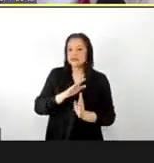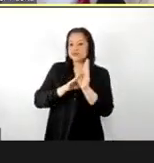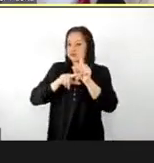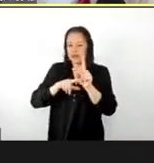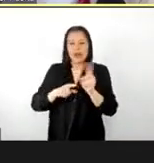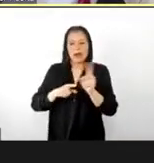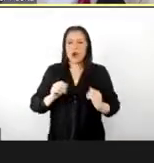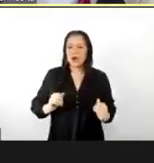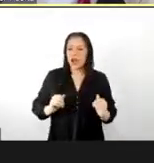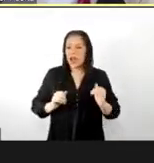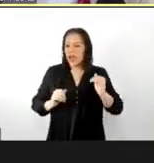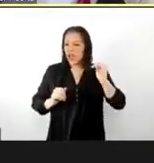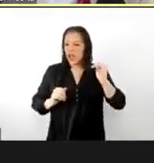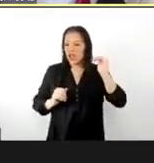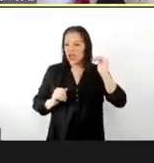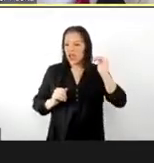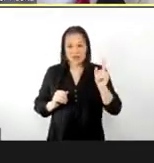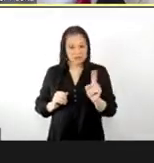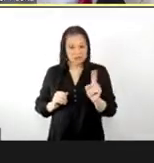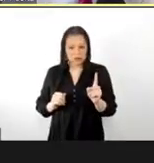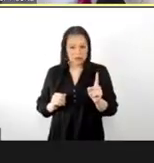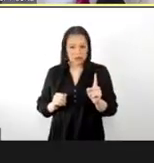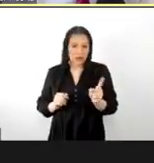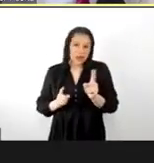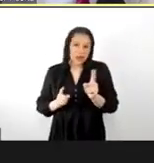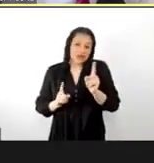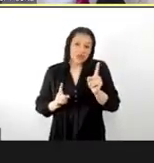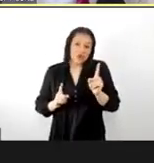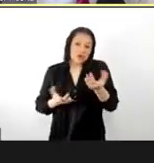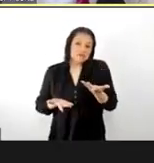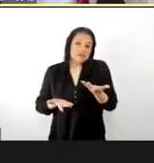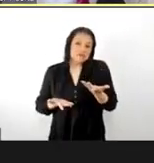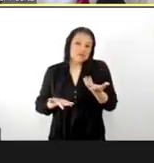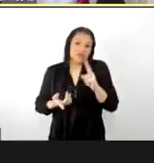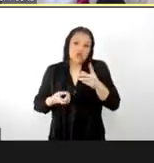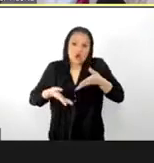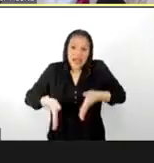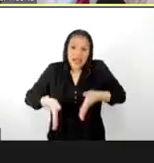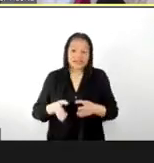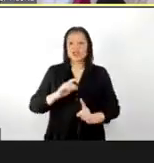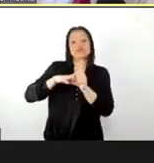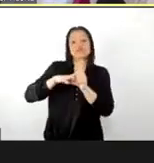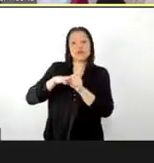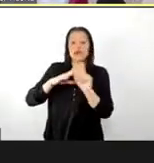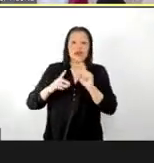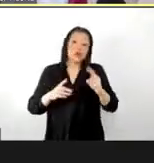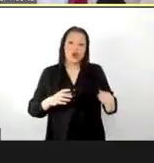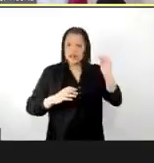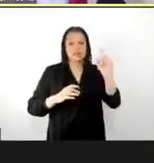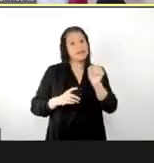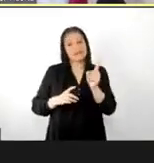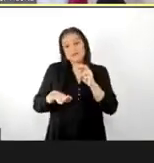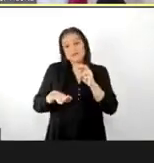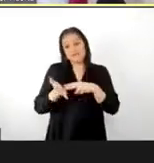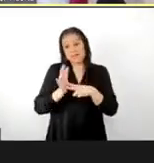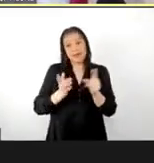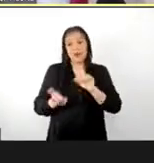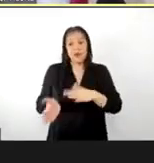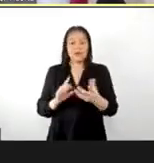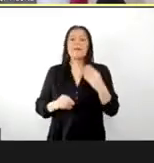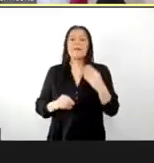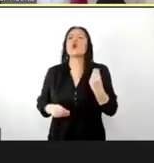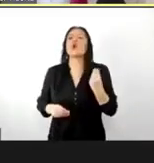crece. Y si no nace, no muere, pues. Y usted dirá entonces, ¿para qué